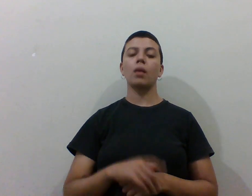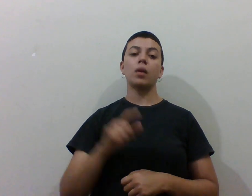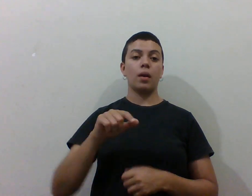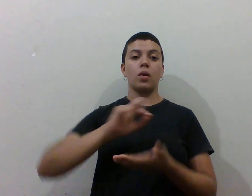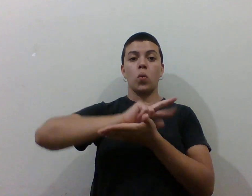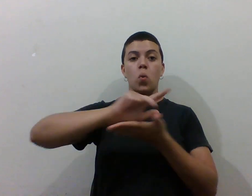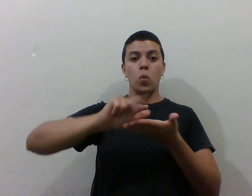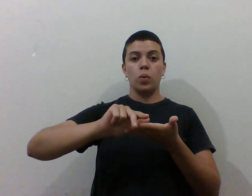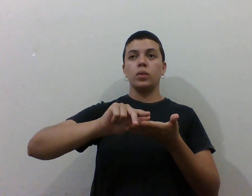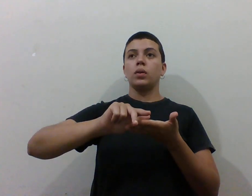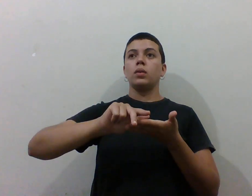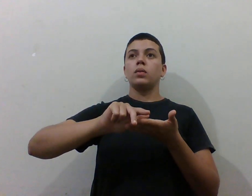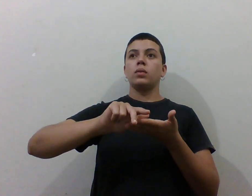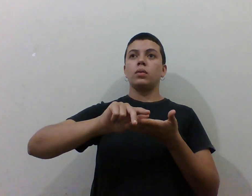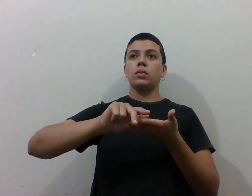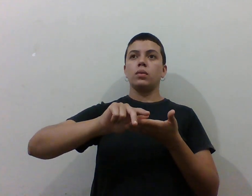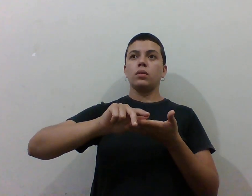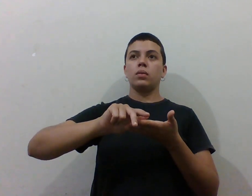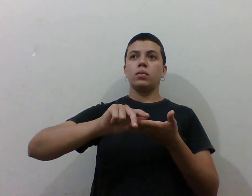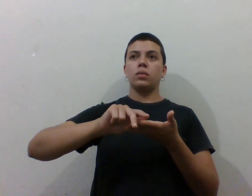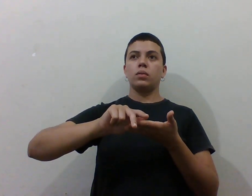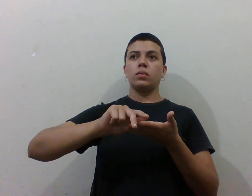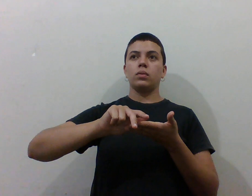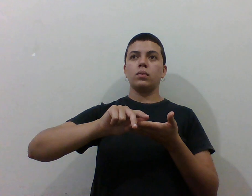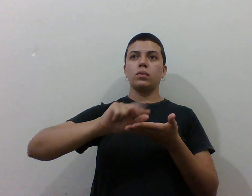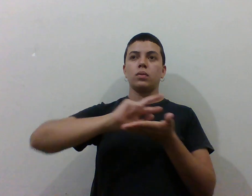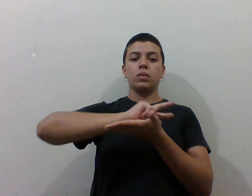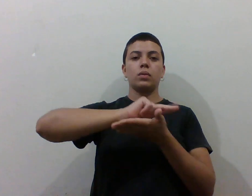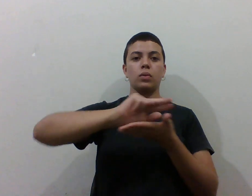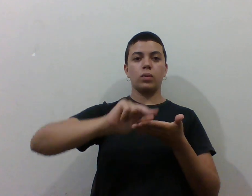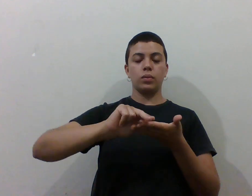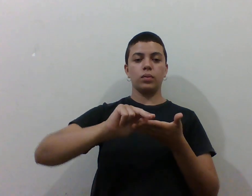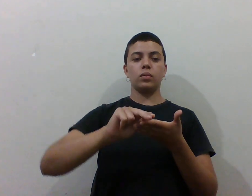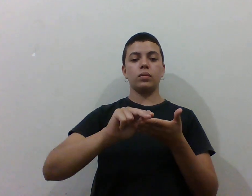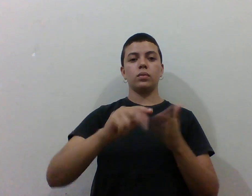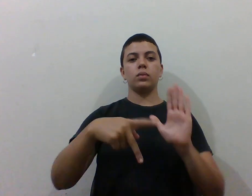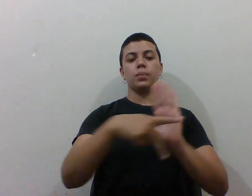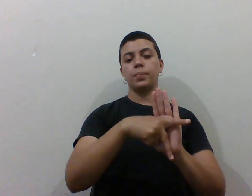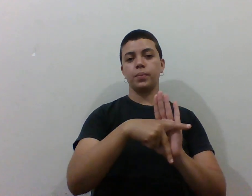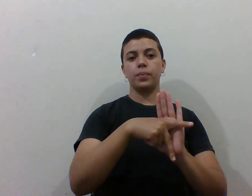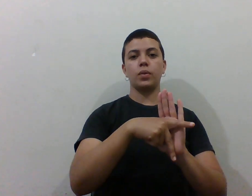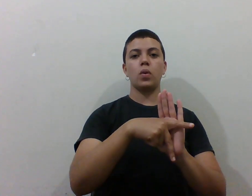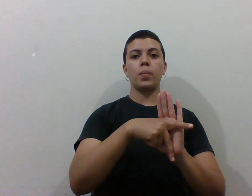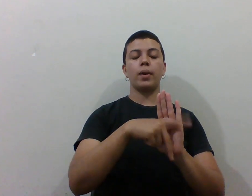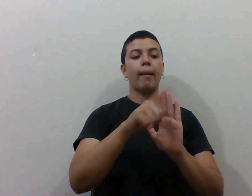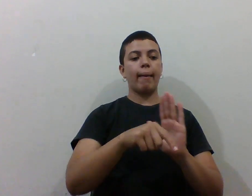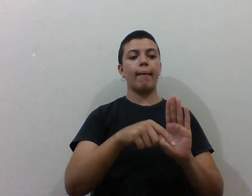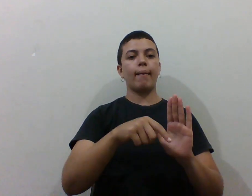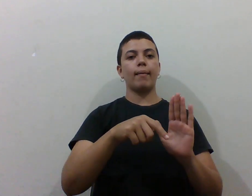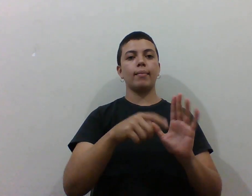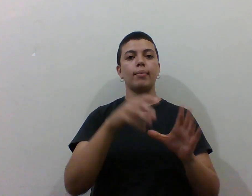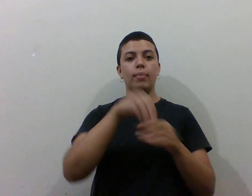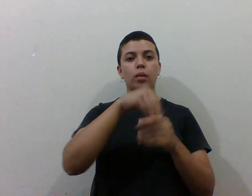humanos ligados à diversidade inclusive na perspectiva de minorias. O reconhecimento dessas diretrizes curriculares é